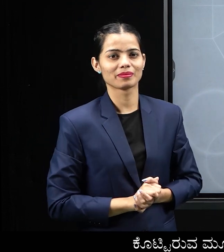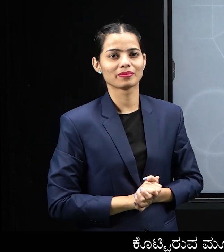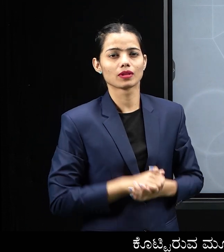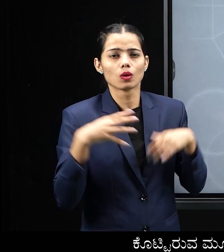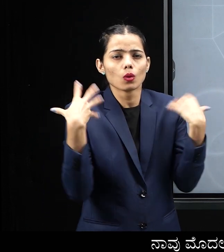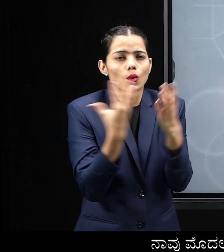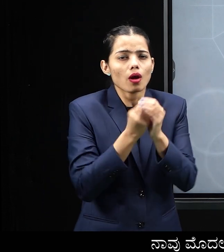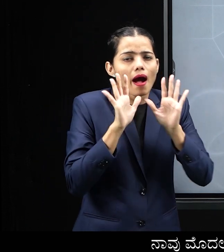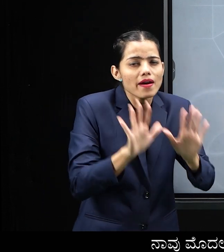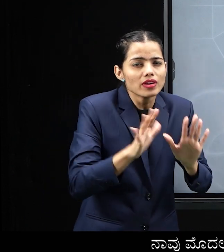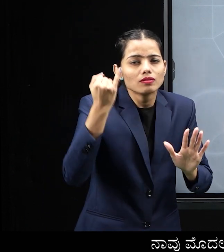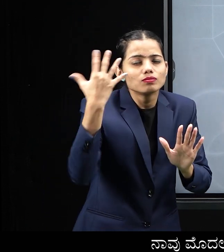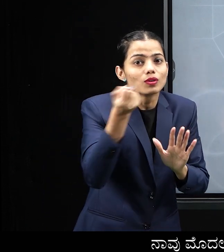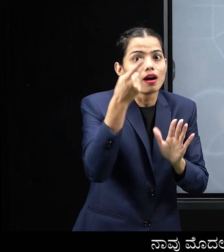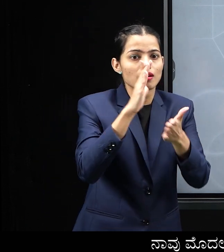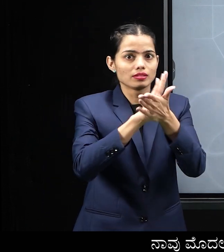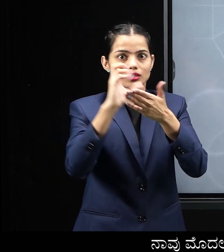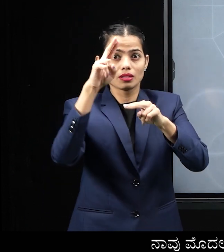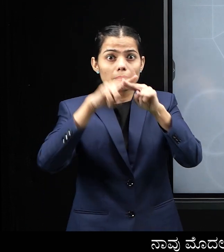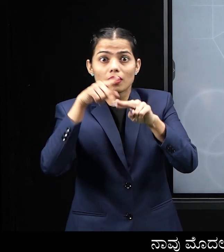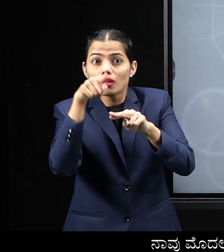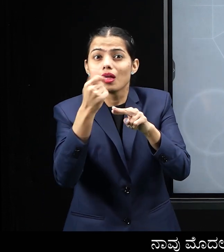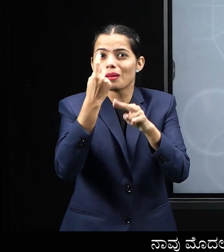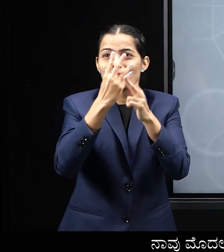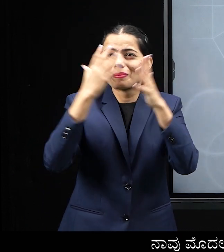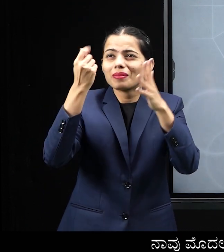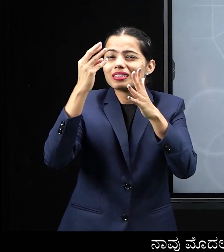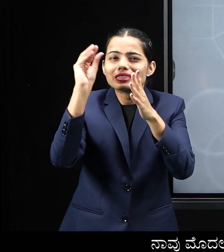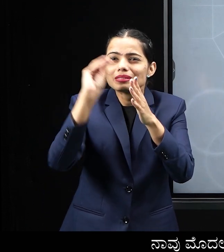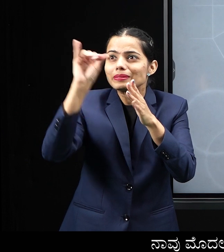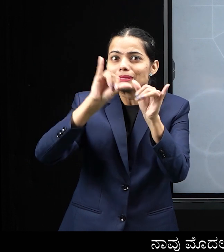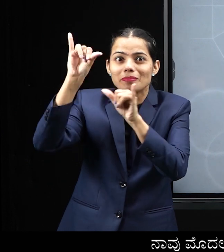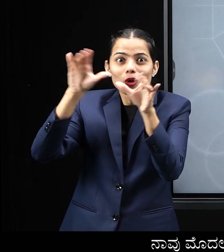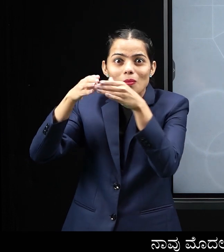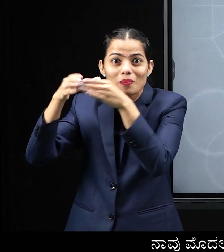ನಾವು ಮೊದಲ 2 ಸಂಖ್ಯೆಗಳ HCF ಅನ್ನು ಕಂಡು ಹಿಡಿಯಬೇಕು.